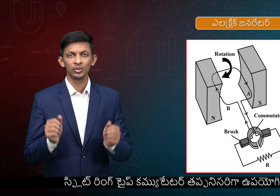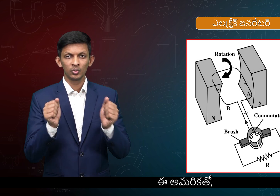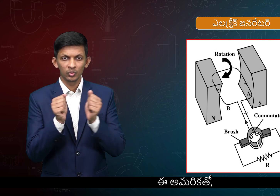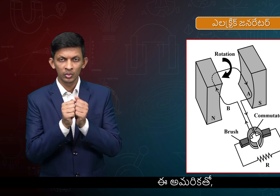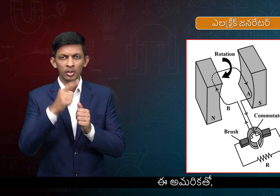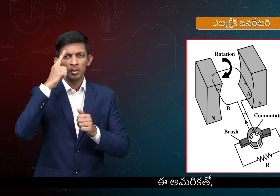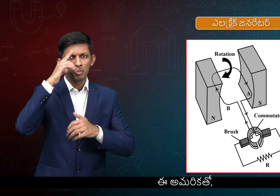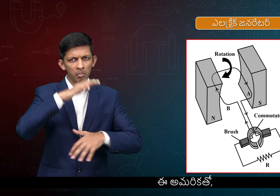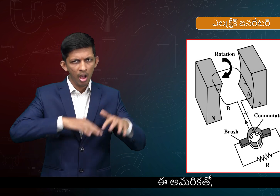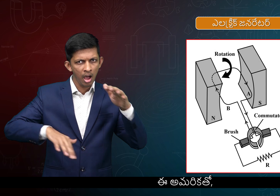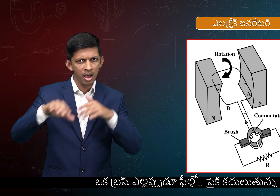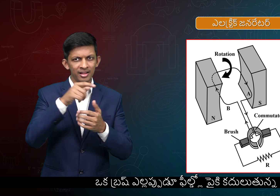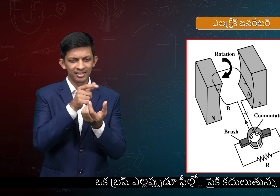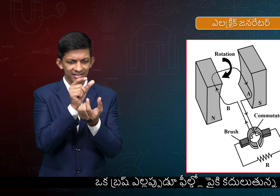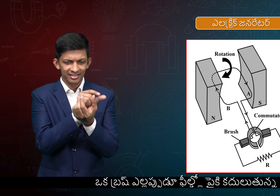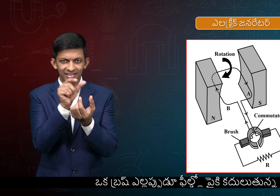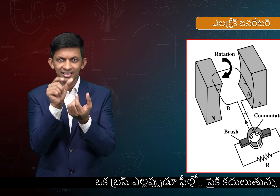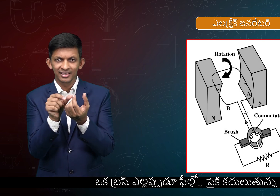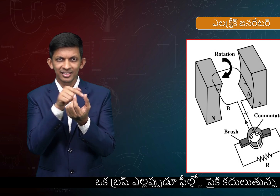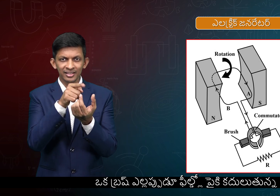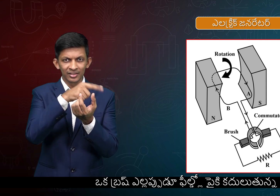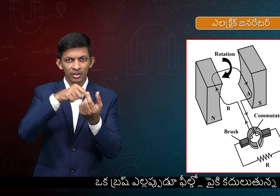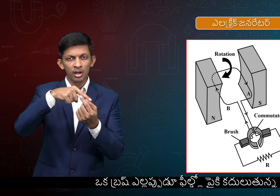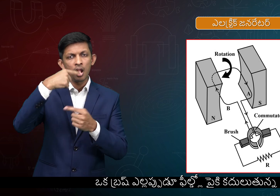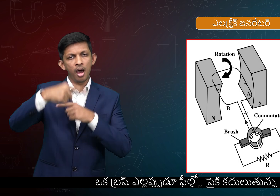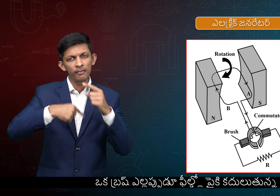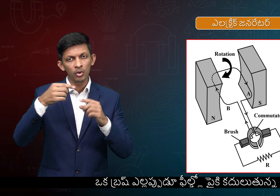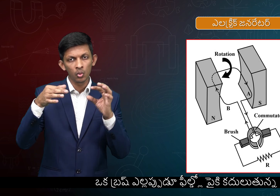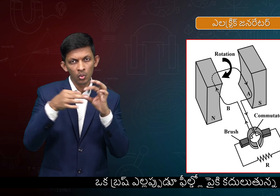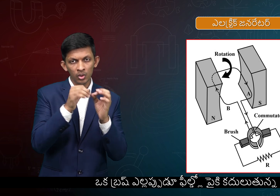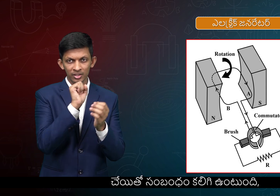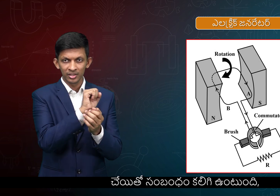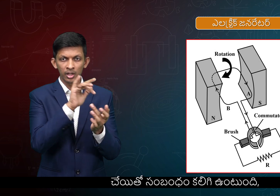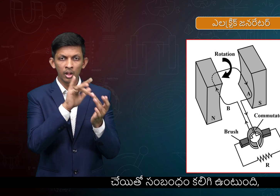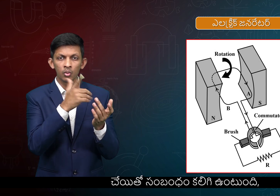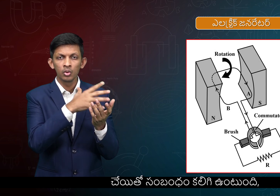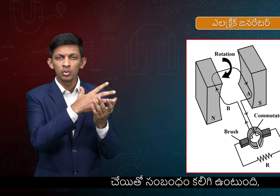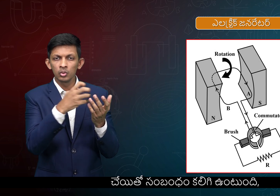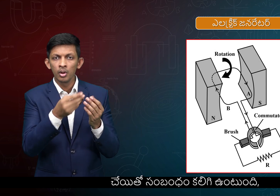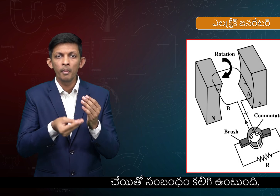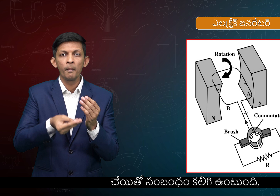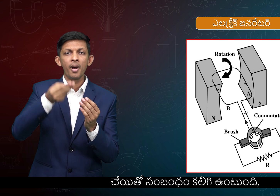ఈ అమరికతో ఒక బ్రష్ ఎల్లప్పుడూ ఫీల్డ్లో పైకి కదులుతున్న చేతితో సంబంధం కలిగి